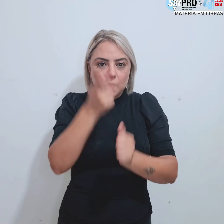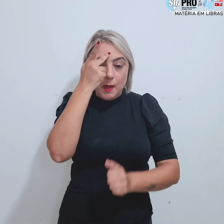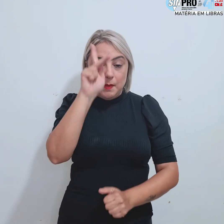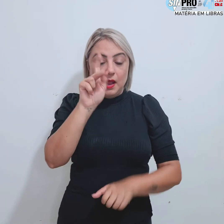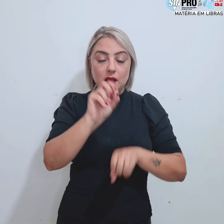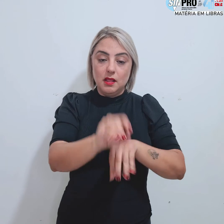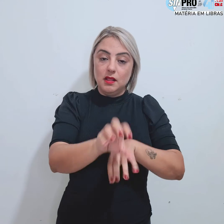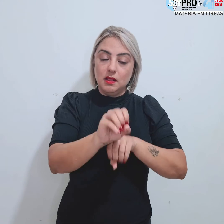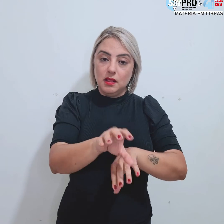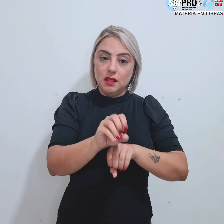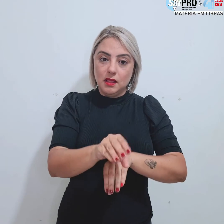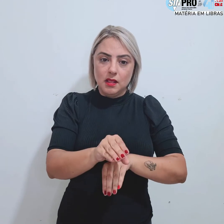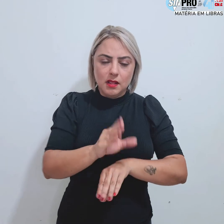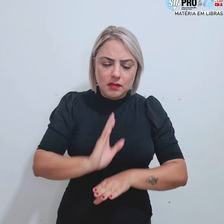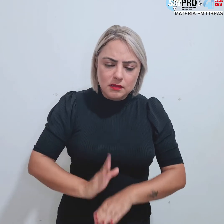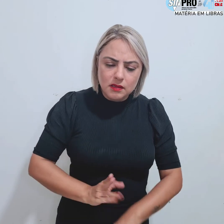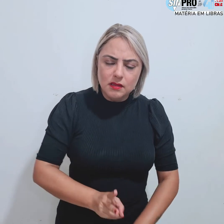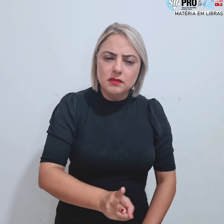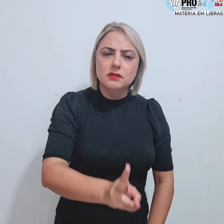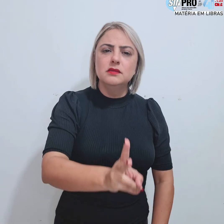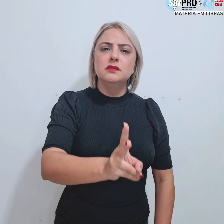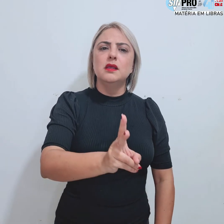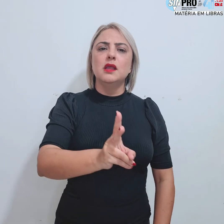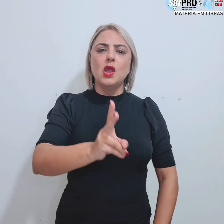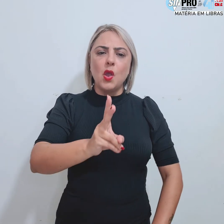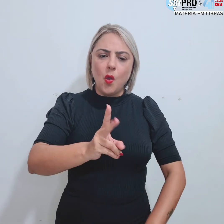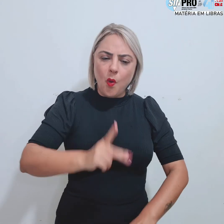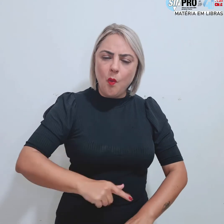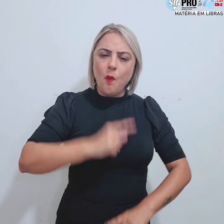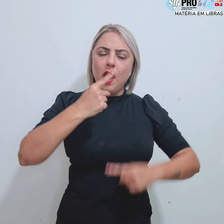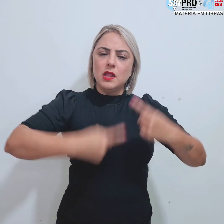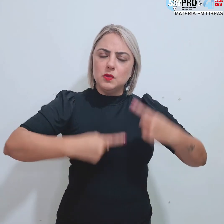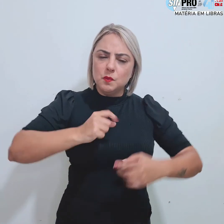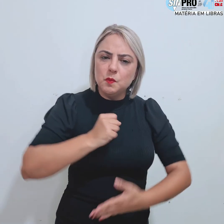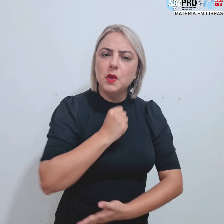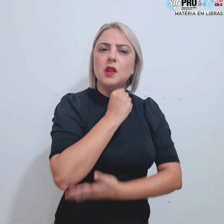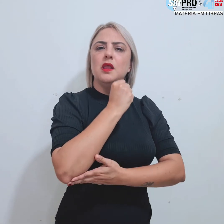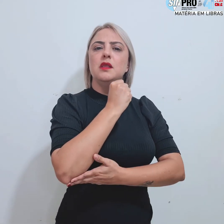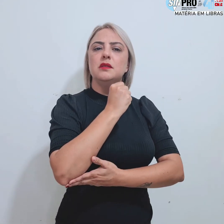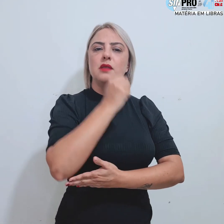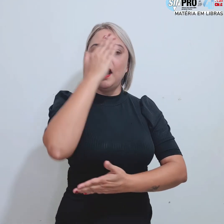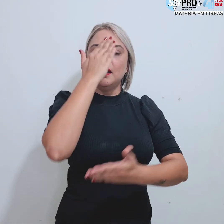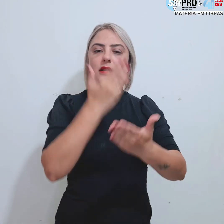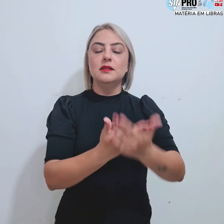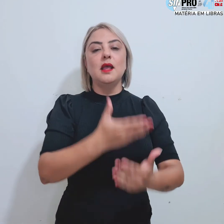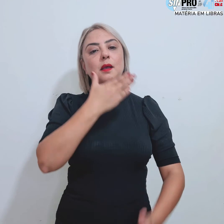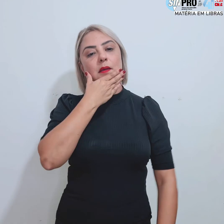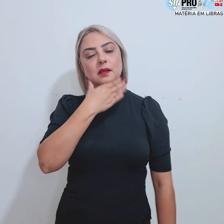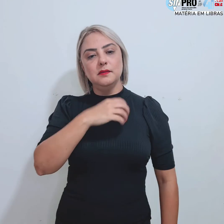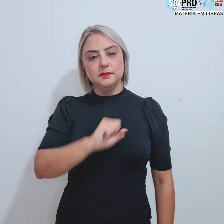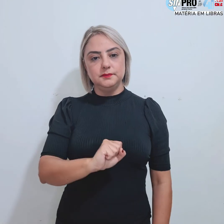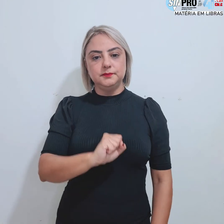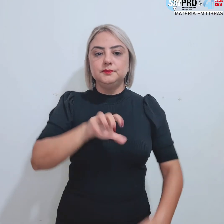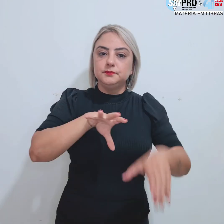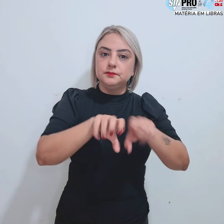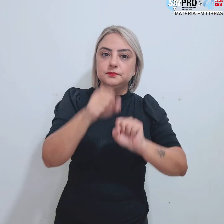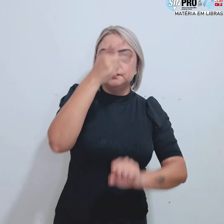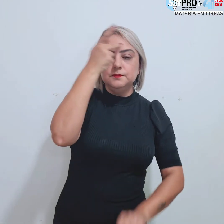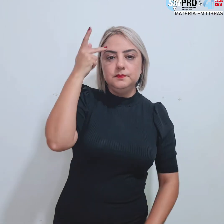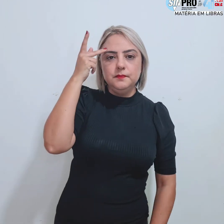para que a educação siga sendo um ato político, como acreditava Paulo Freire, formando